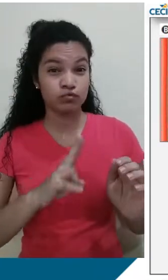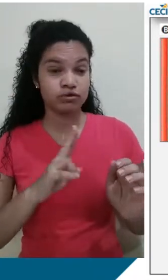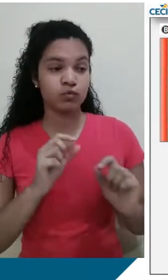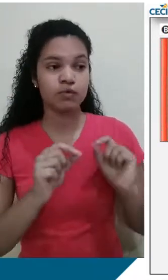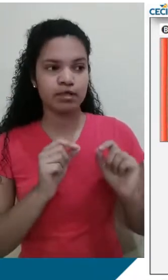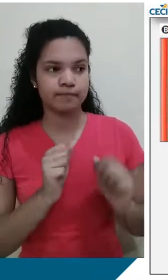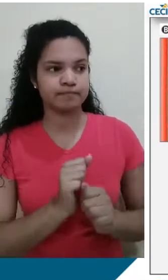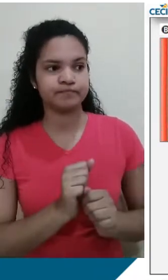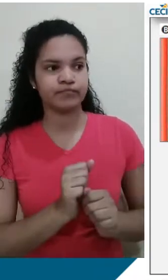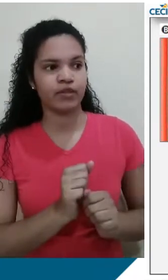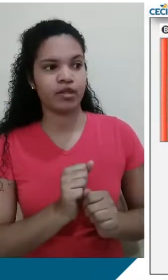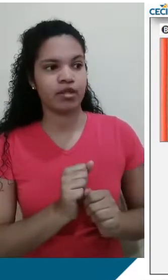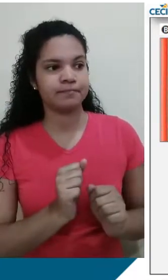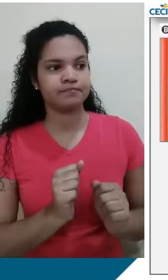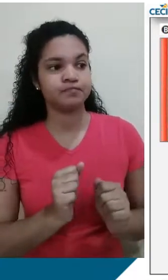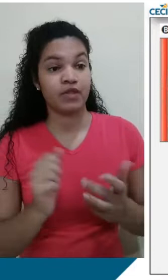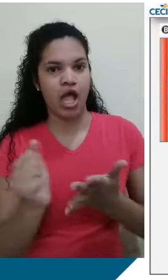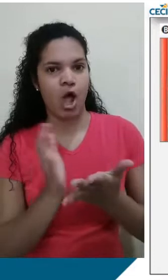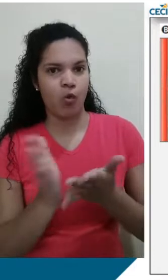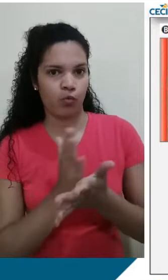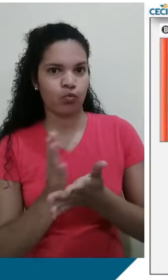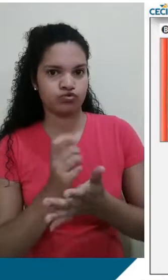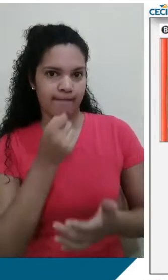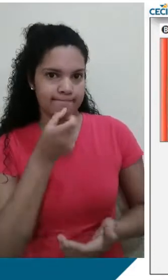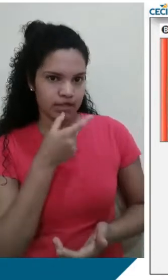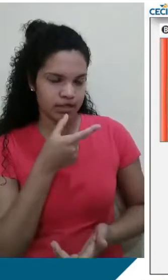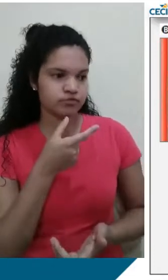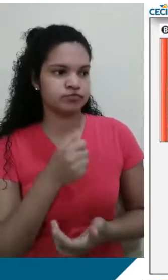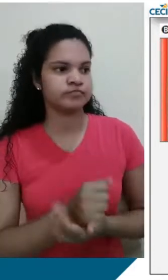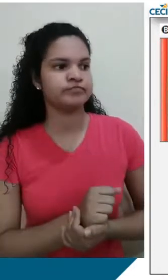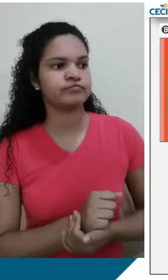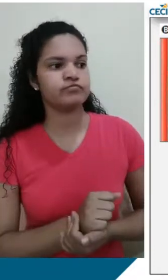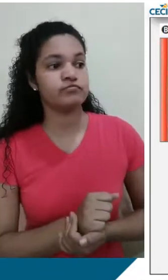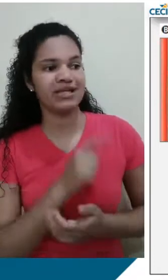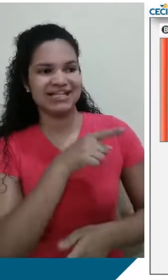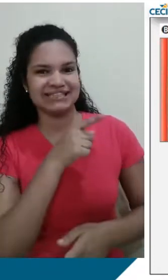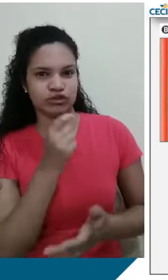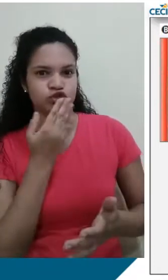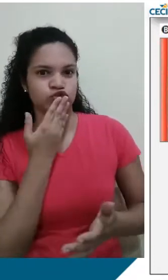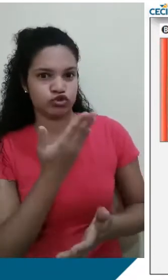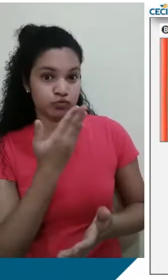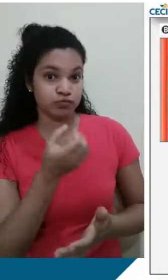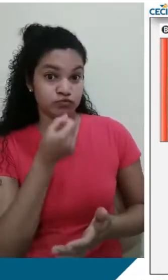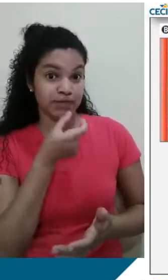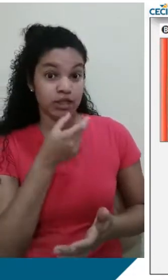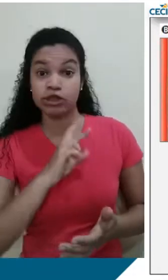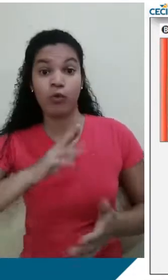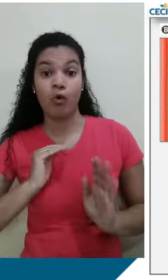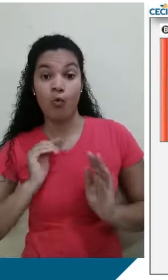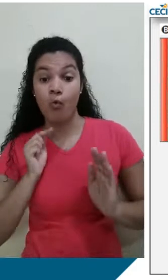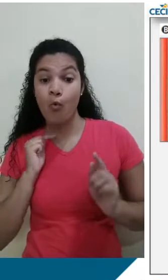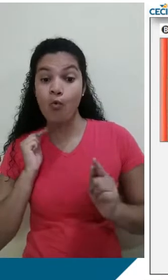no organismo. Nesse caso, determinados fármacos, remédios, Esse tipo de fármaco ataca não as